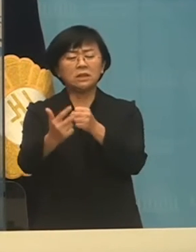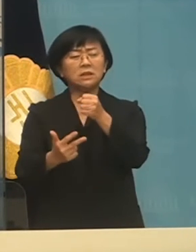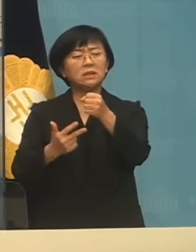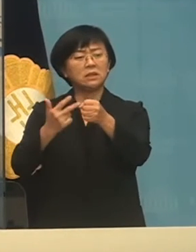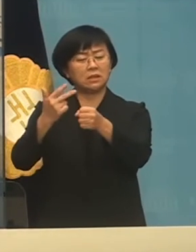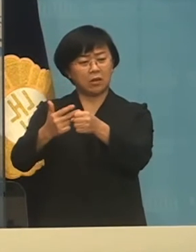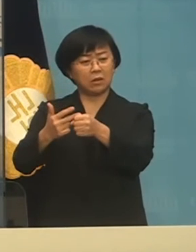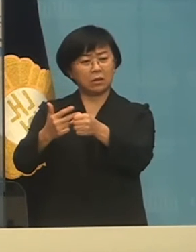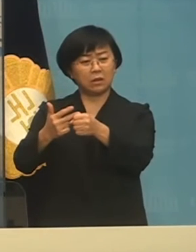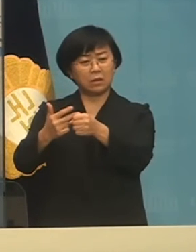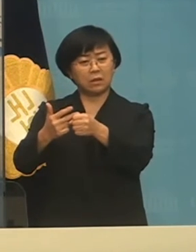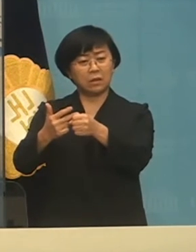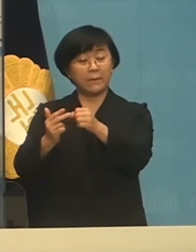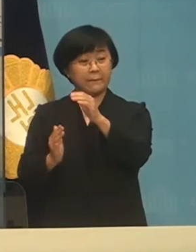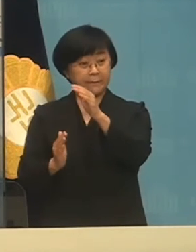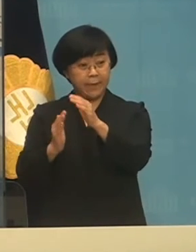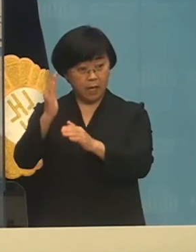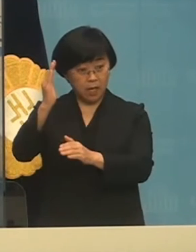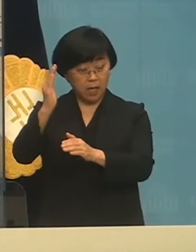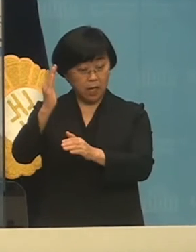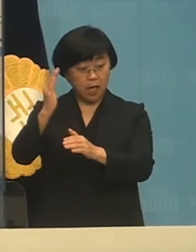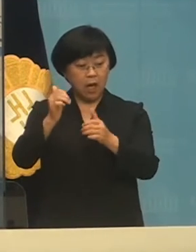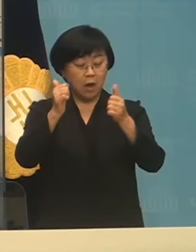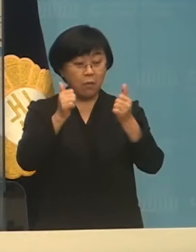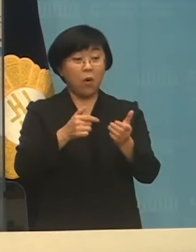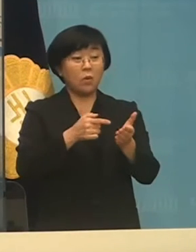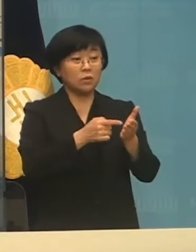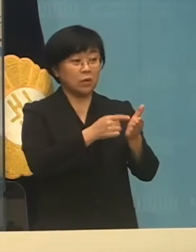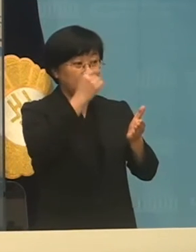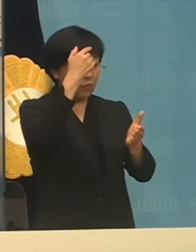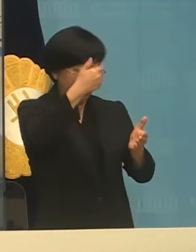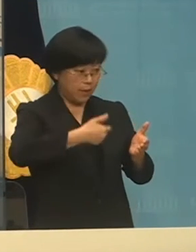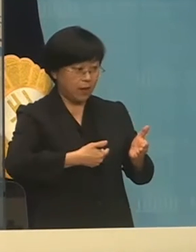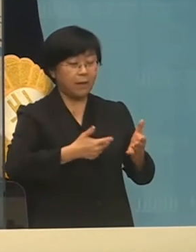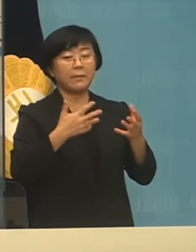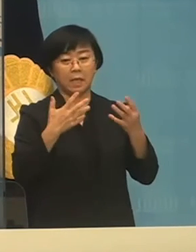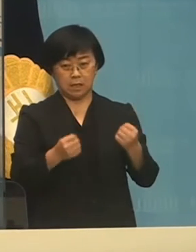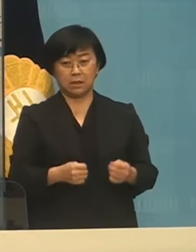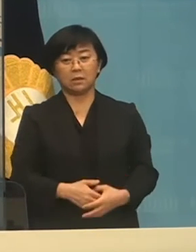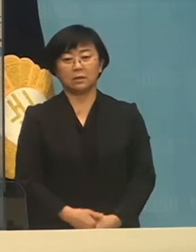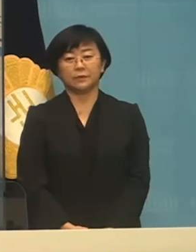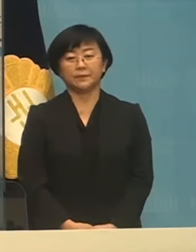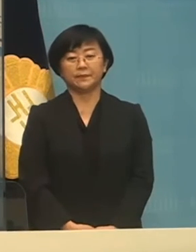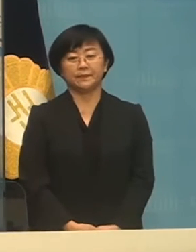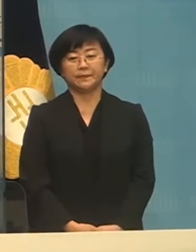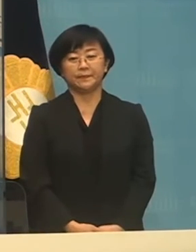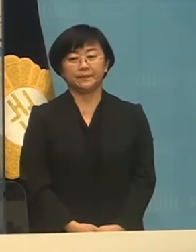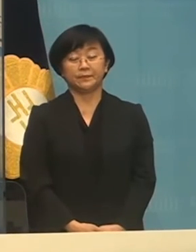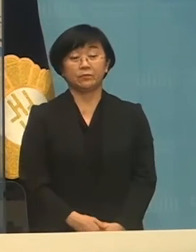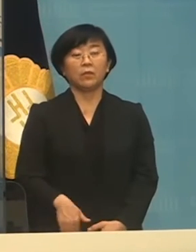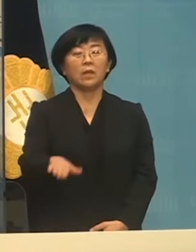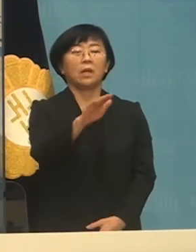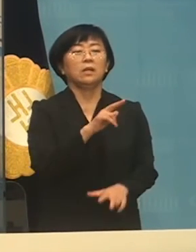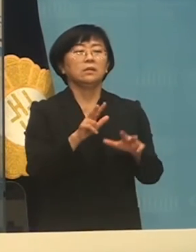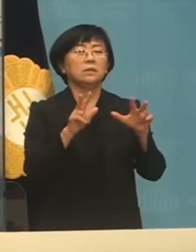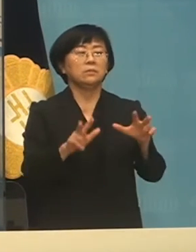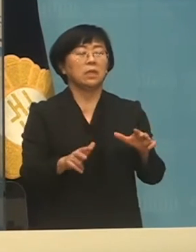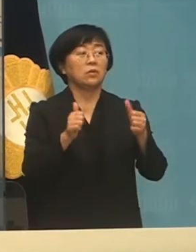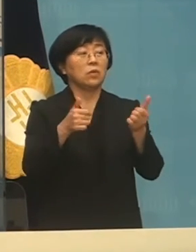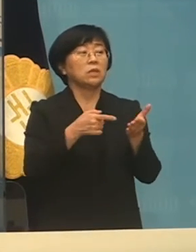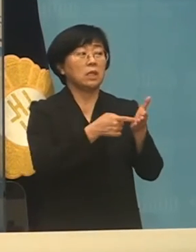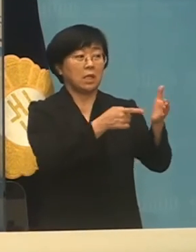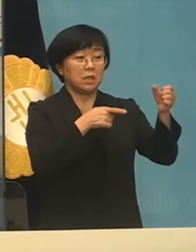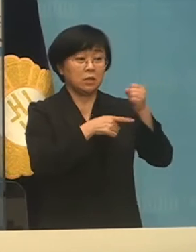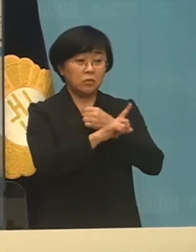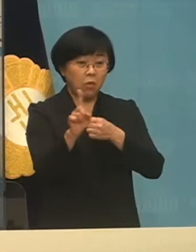7년이나 지나서야 다시 소송을 하느냐고 반문하시는 분들도 많습니다. 저희가 이제라도 소송을 제기한